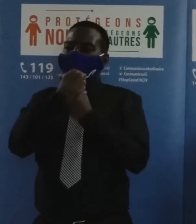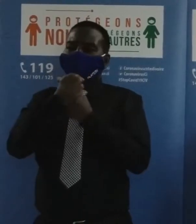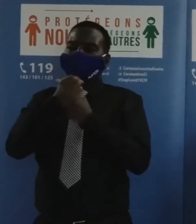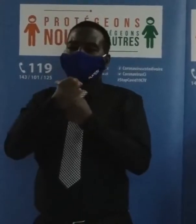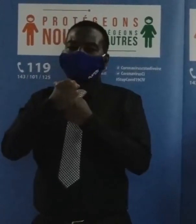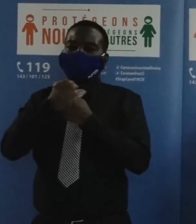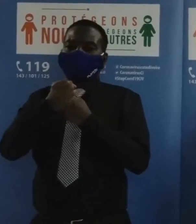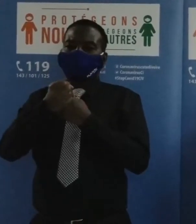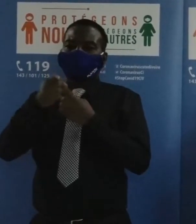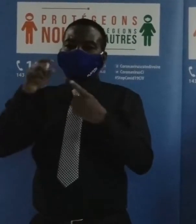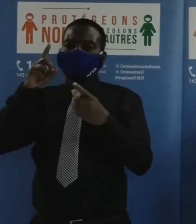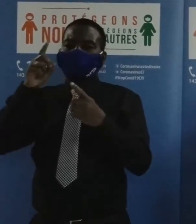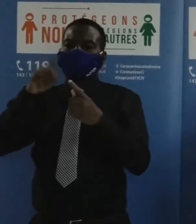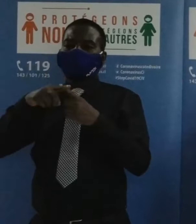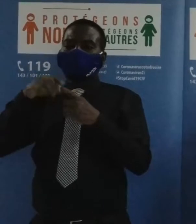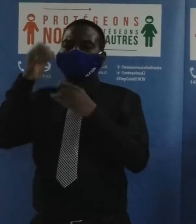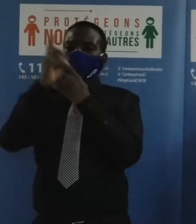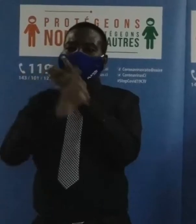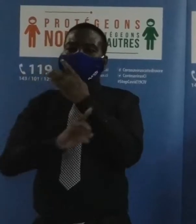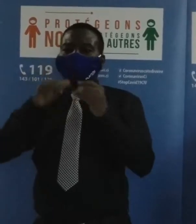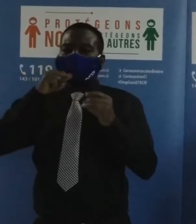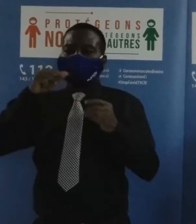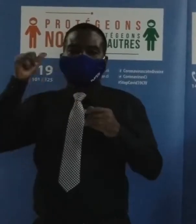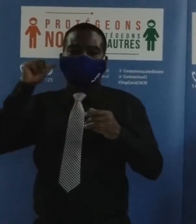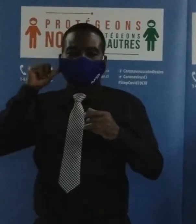à la date d'hier